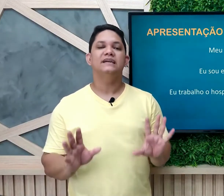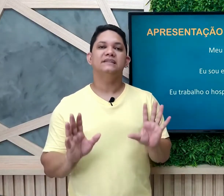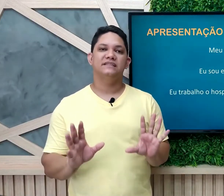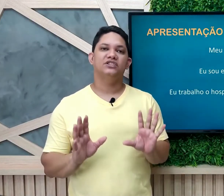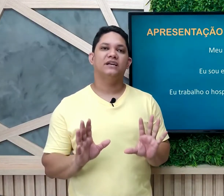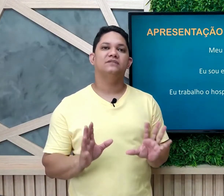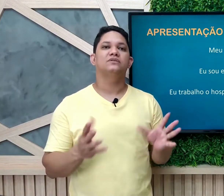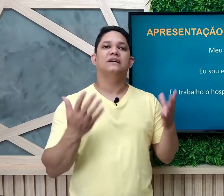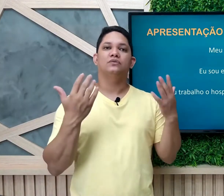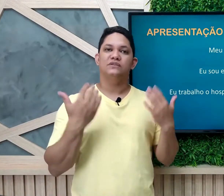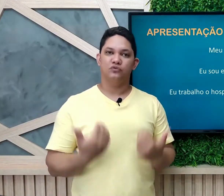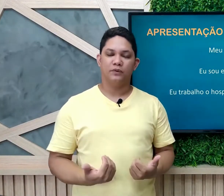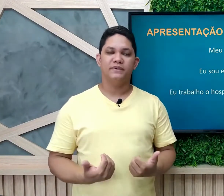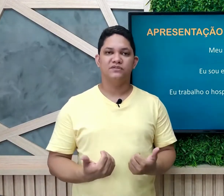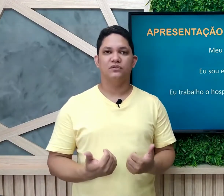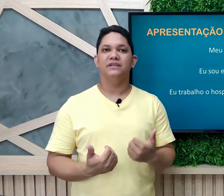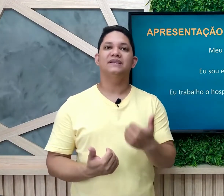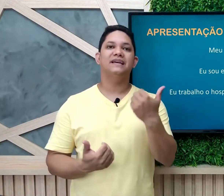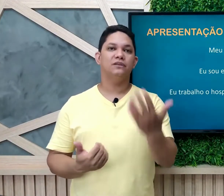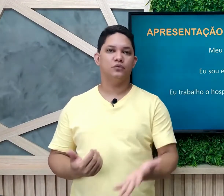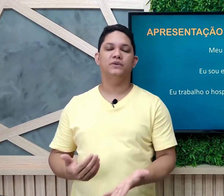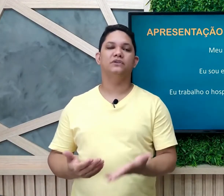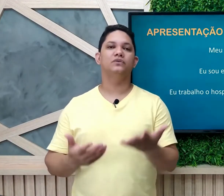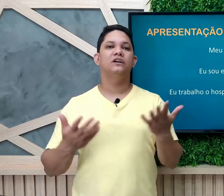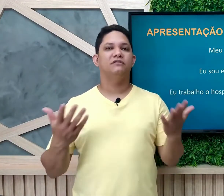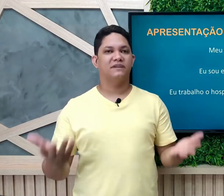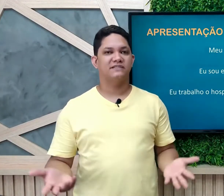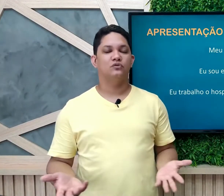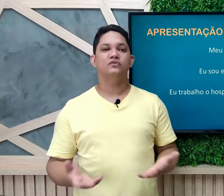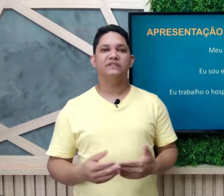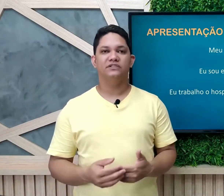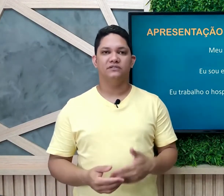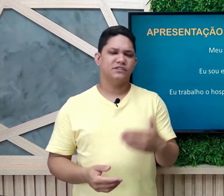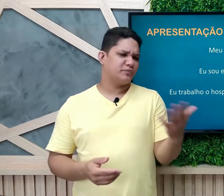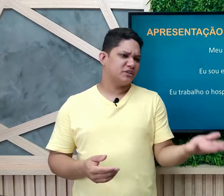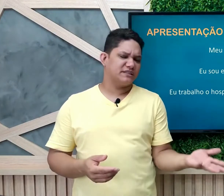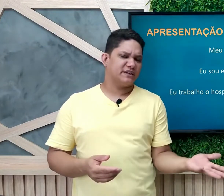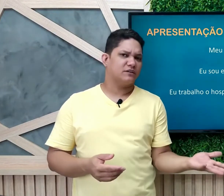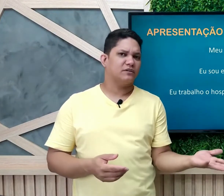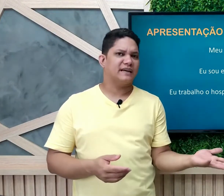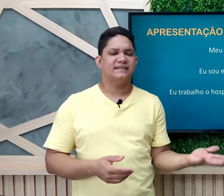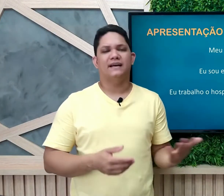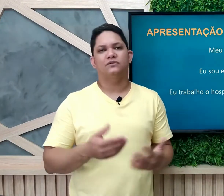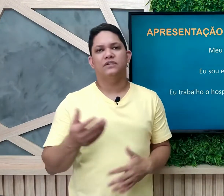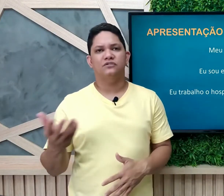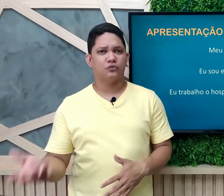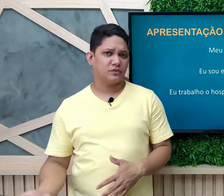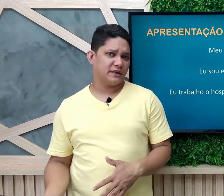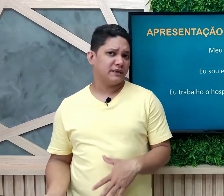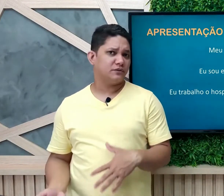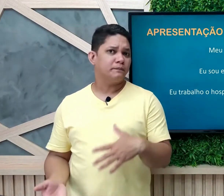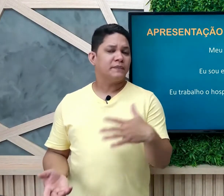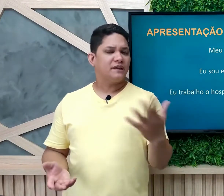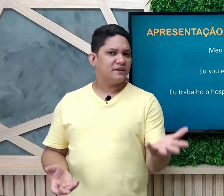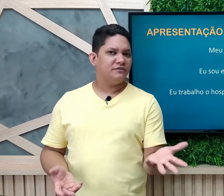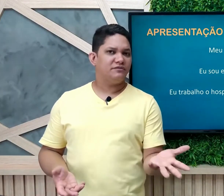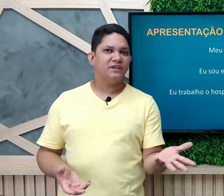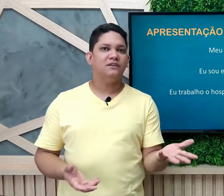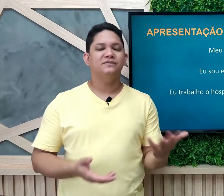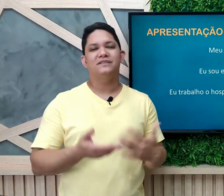que seja relacionado à sua pessoa e que naquele momento faça algum sentido. Você pode dizer que é casado, que é solteiro, que tem filhos, que